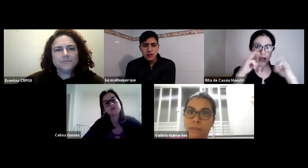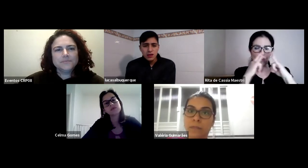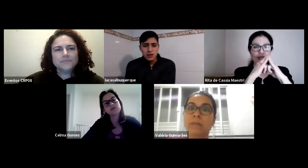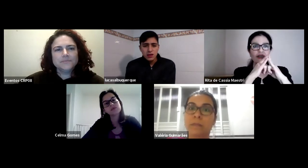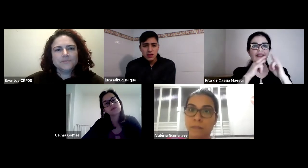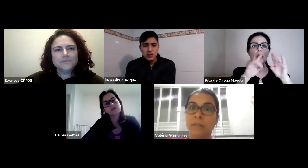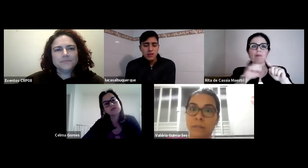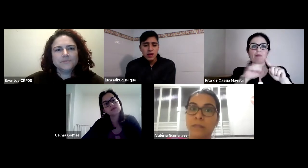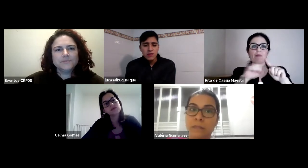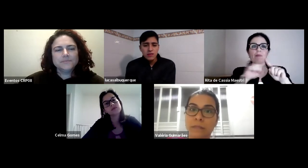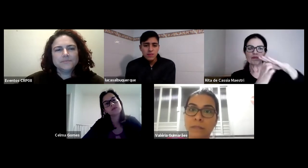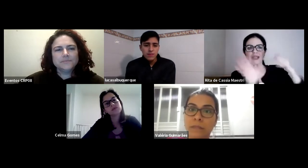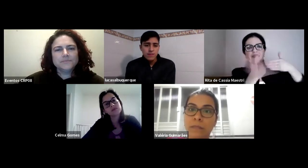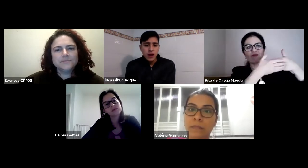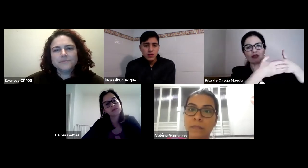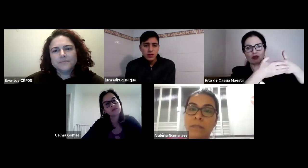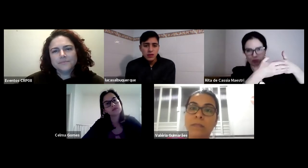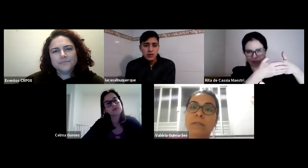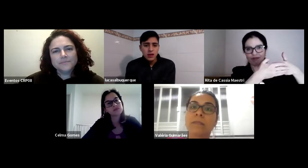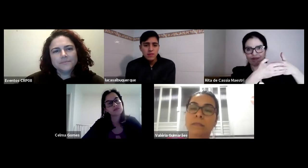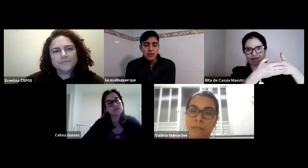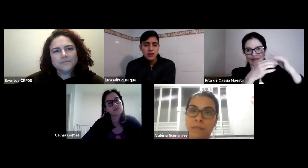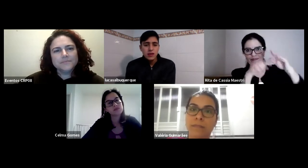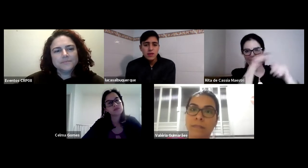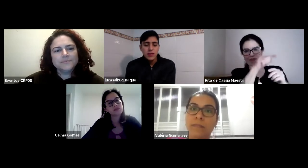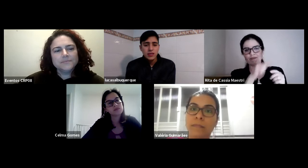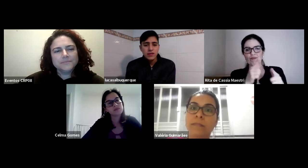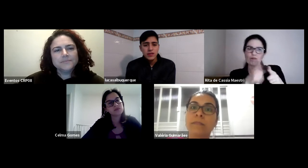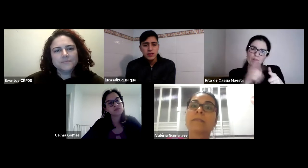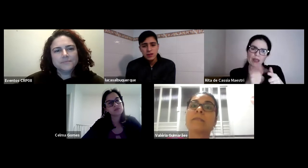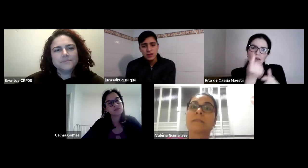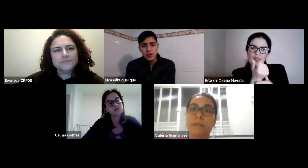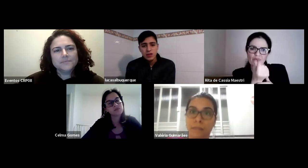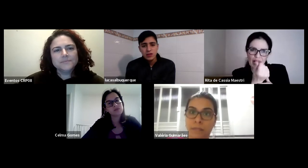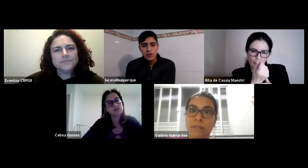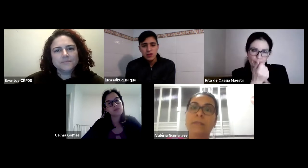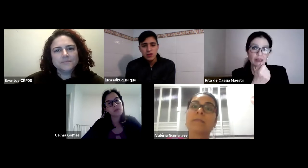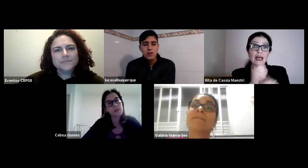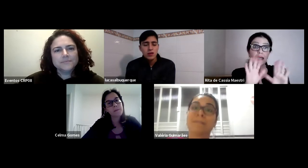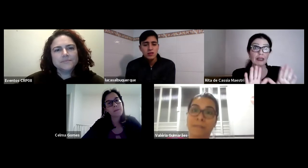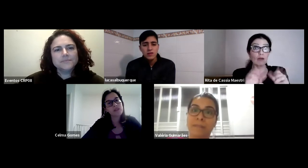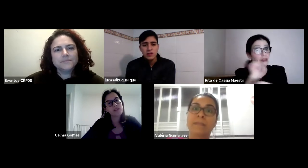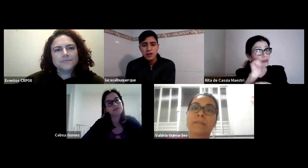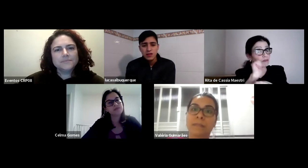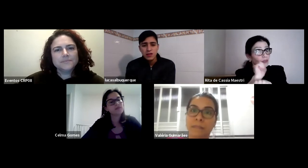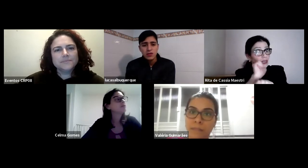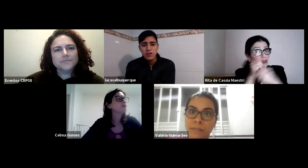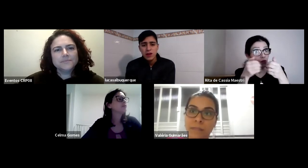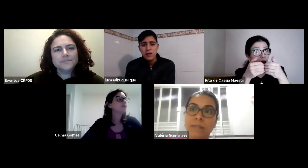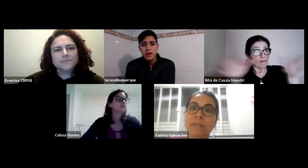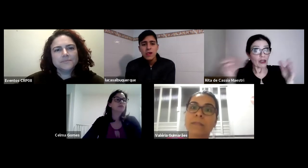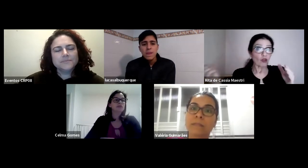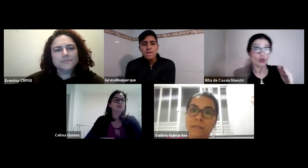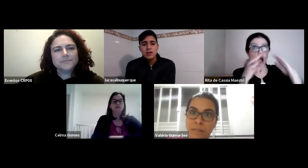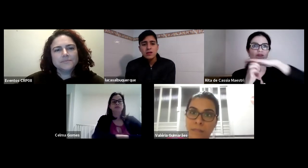Antes, eu trabalhava para o INES, né? Mas aí a empresa que estava fazendo essa filiação fechou por questões financeiras, falta de